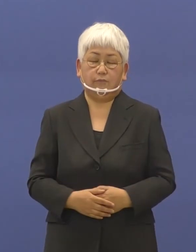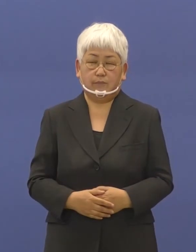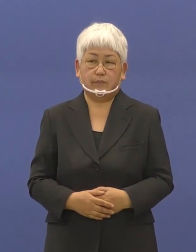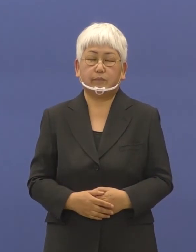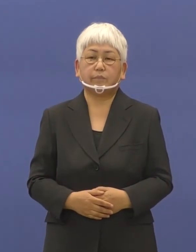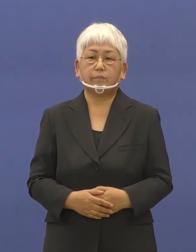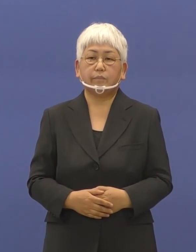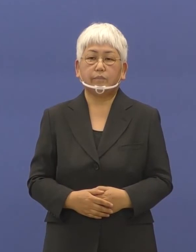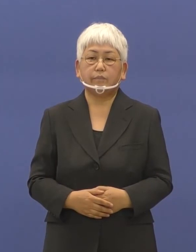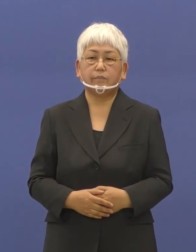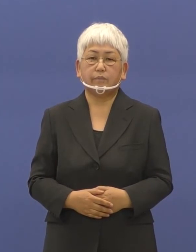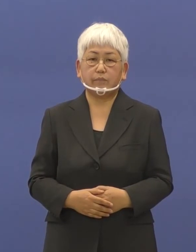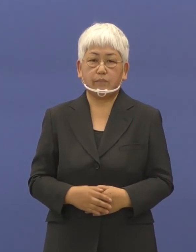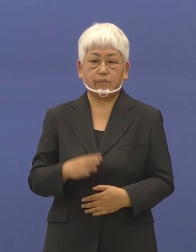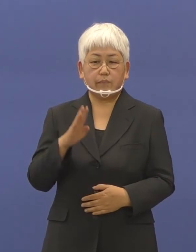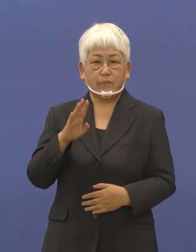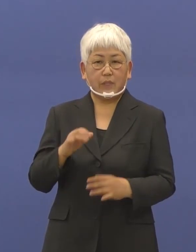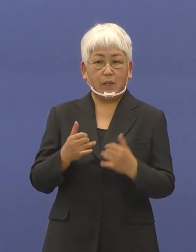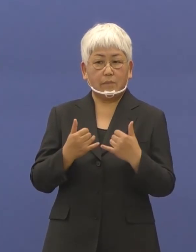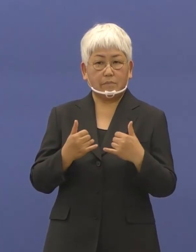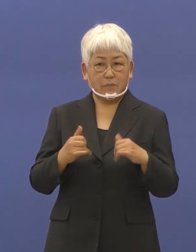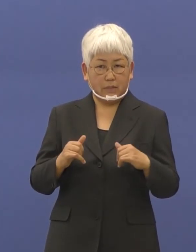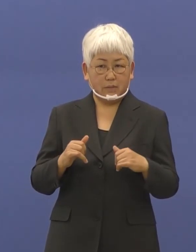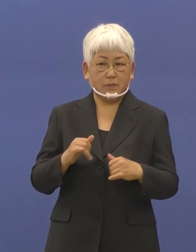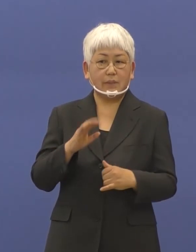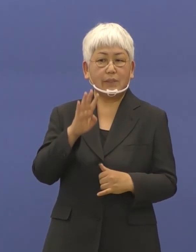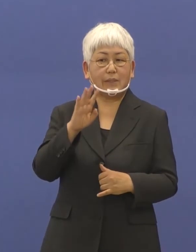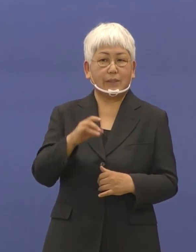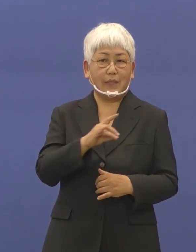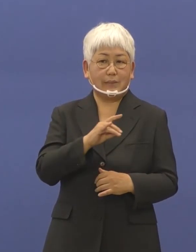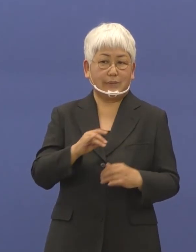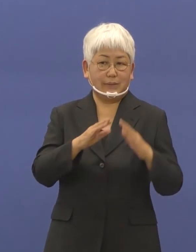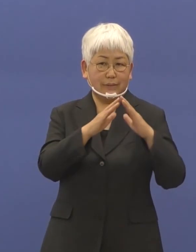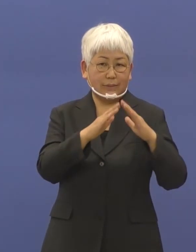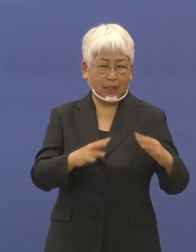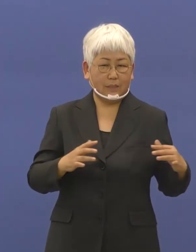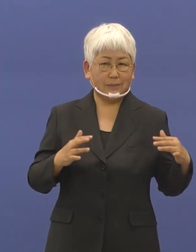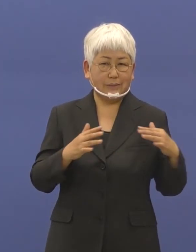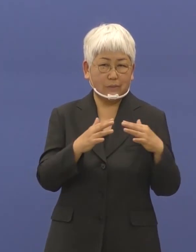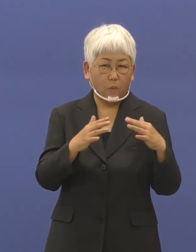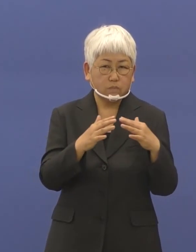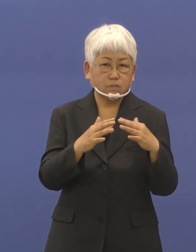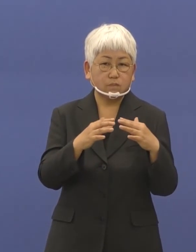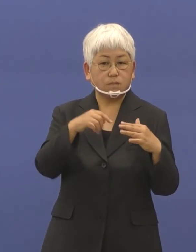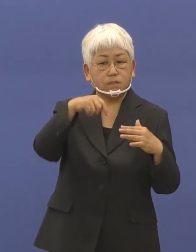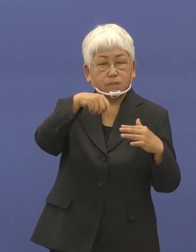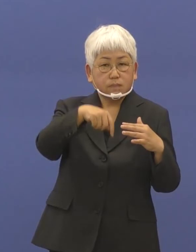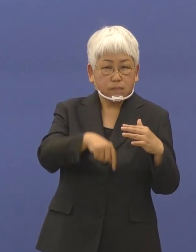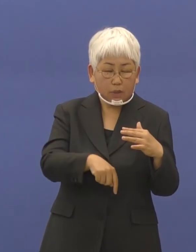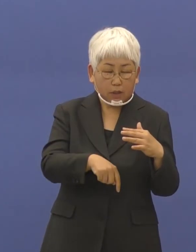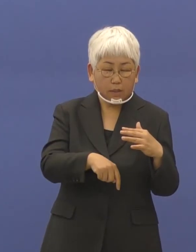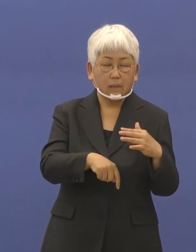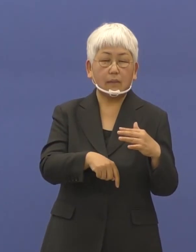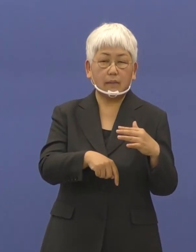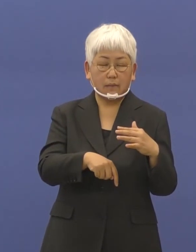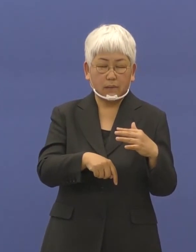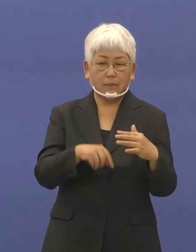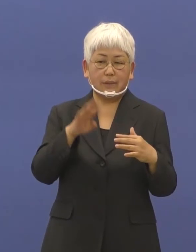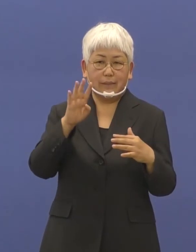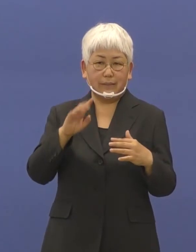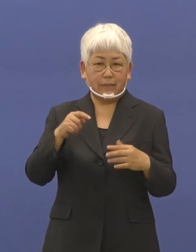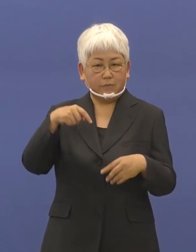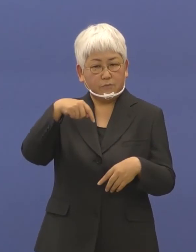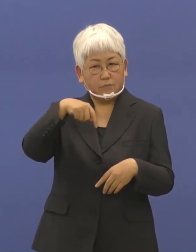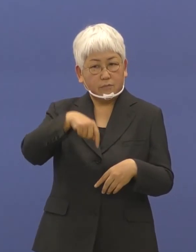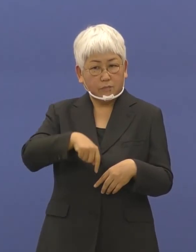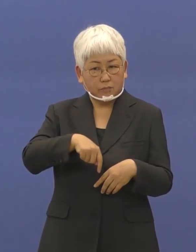やはり県民的な議論、県議会内の議論も含めて、そういったことを踏まえながらこう県として具体的に